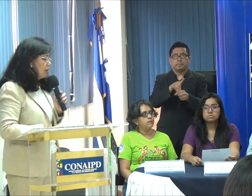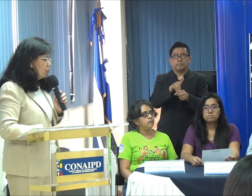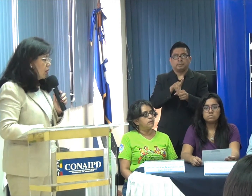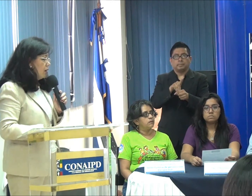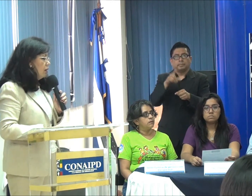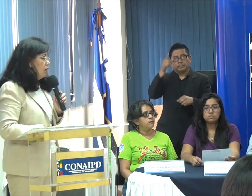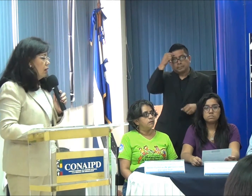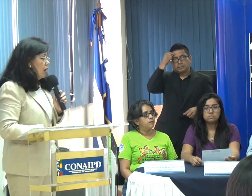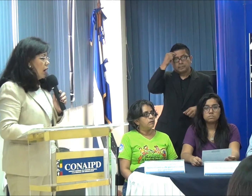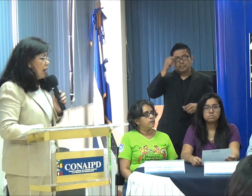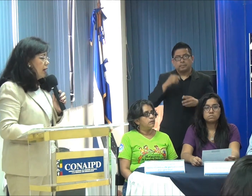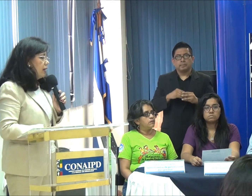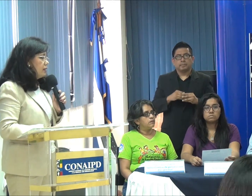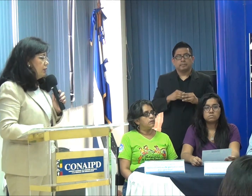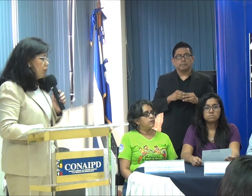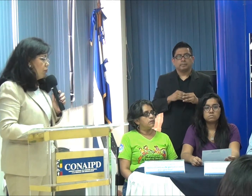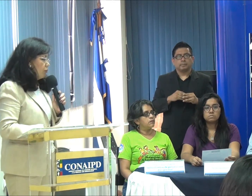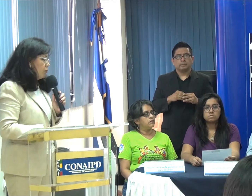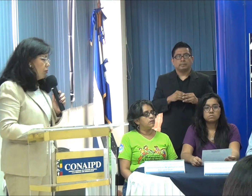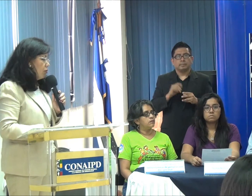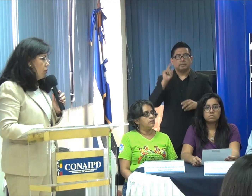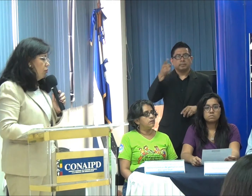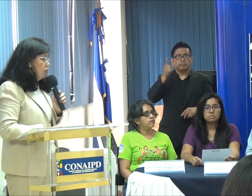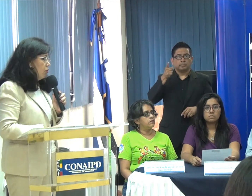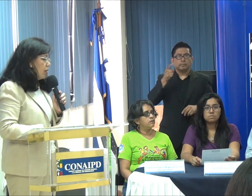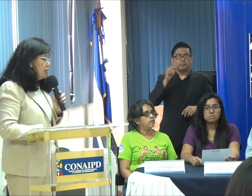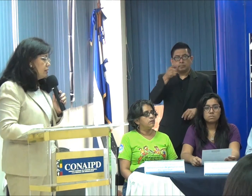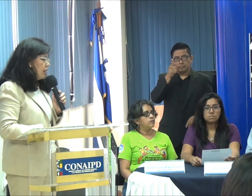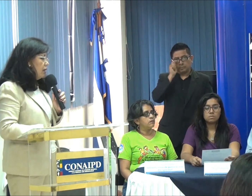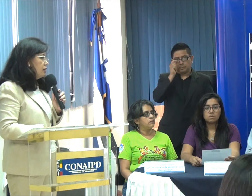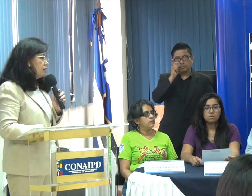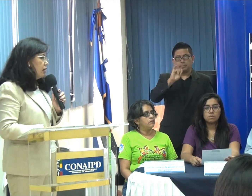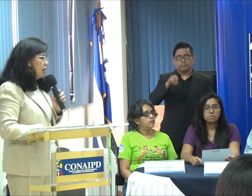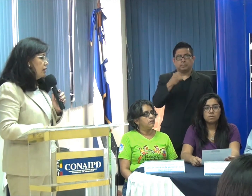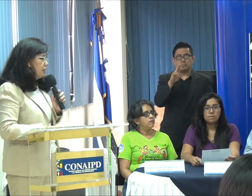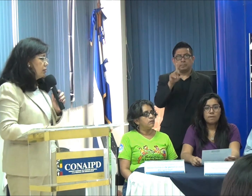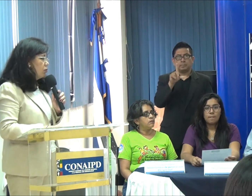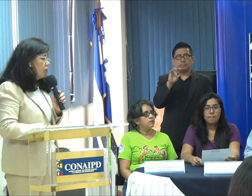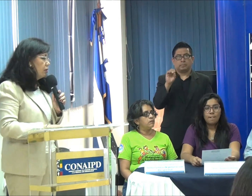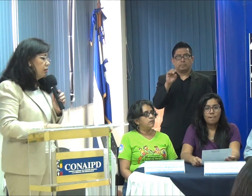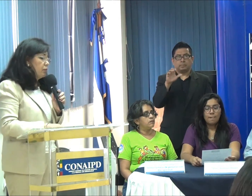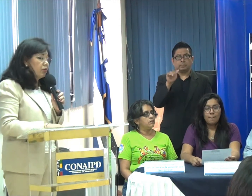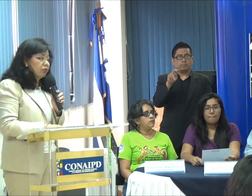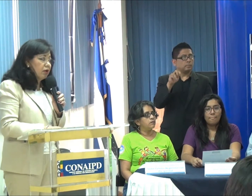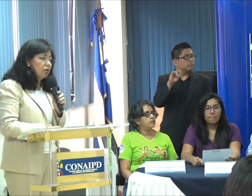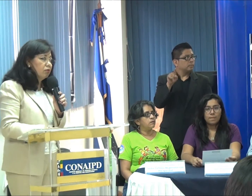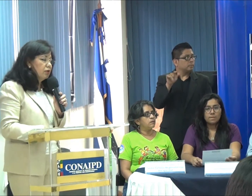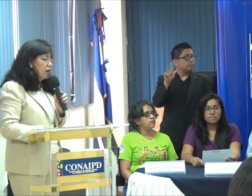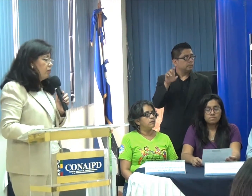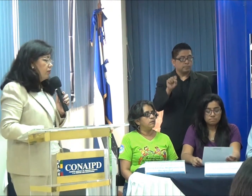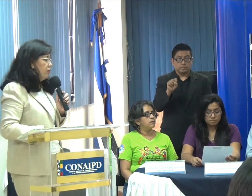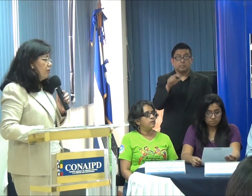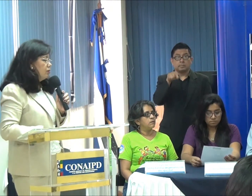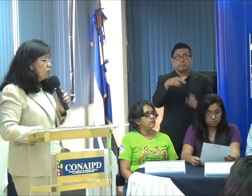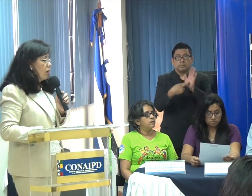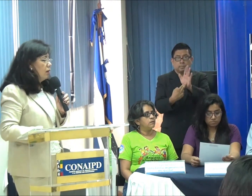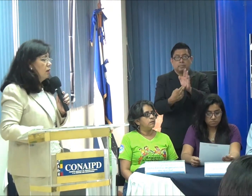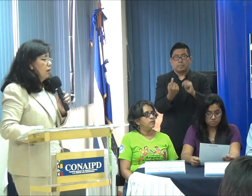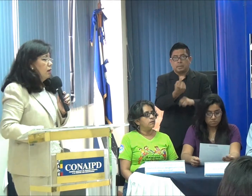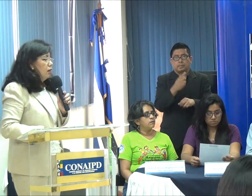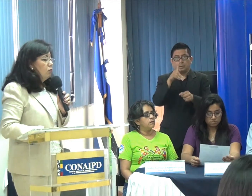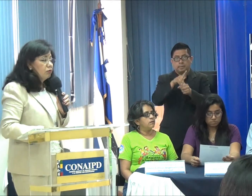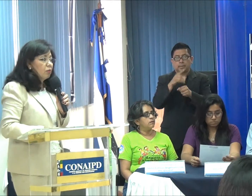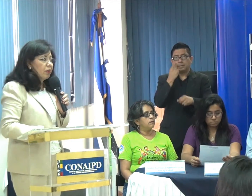discapacidad intelectual. El profesor Julio Canizales al sector de personas con discapacidad